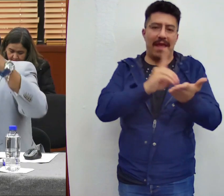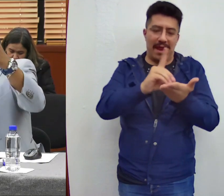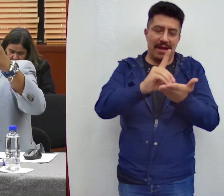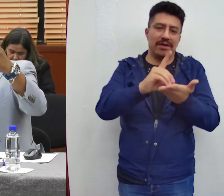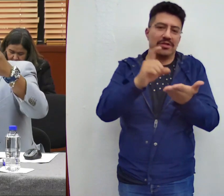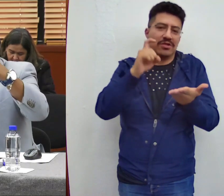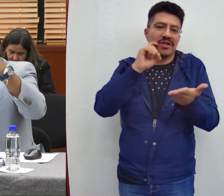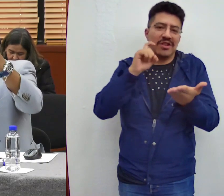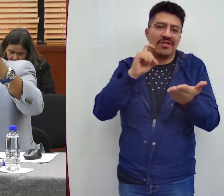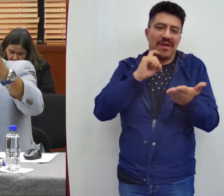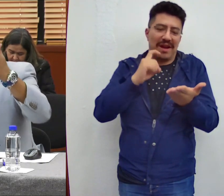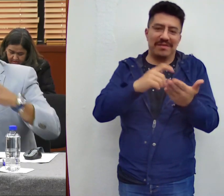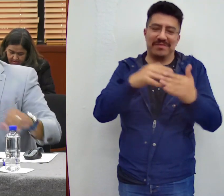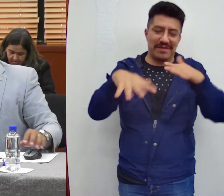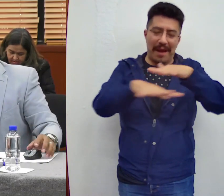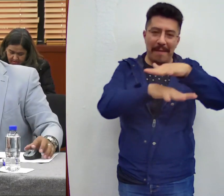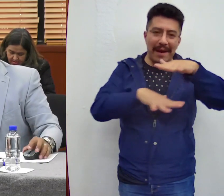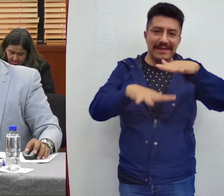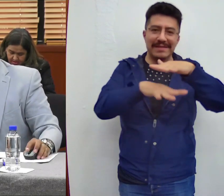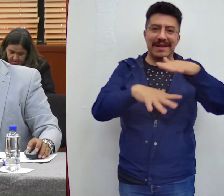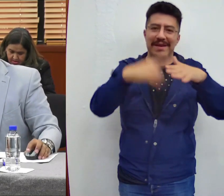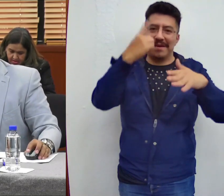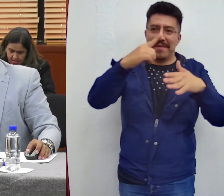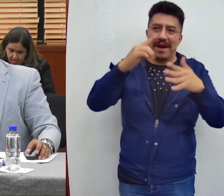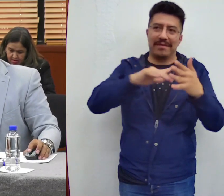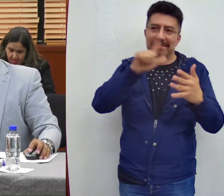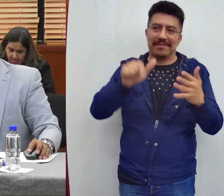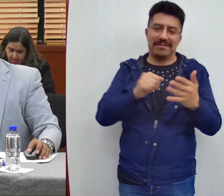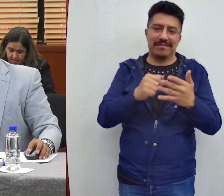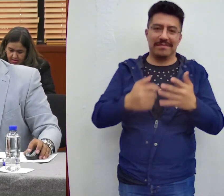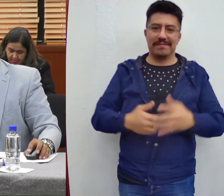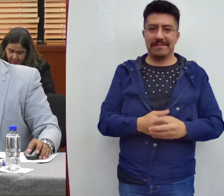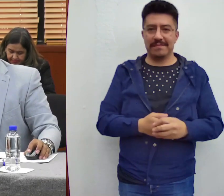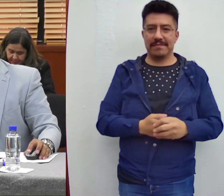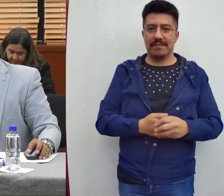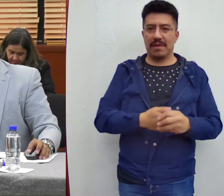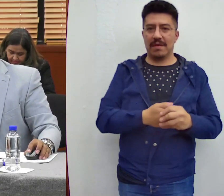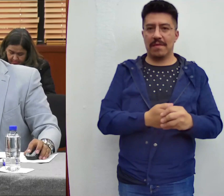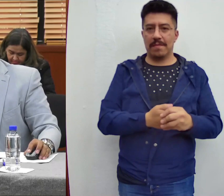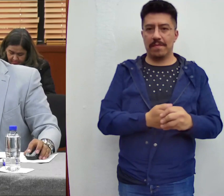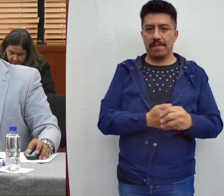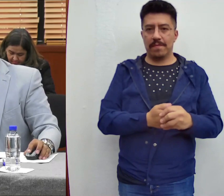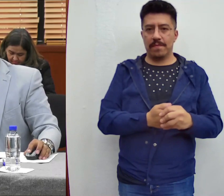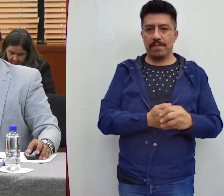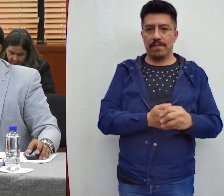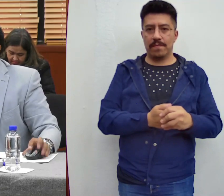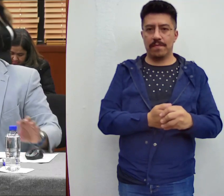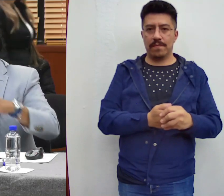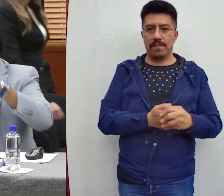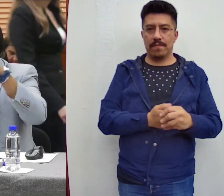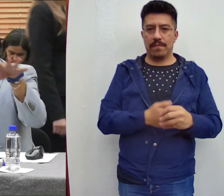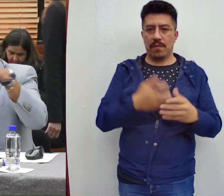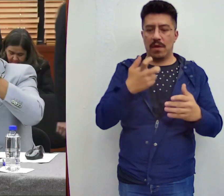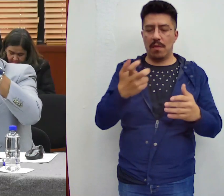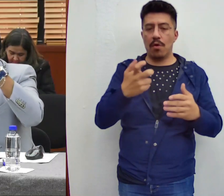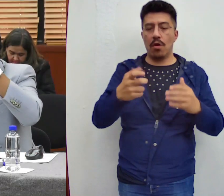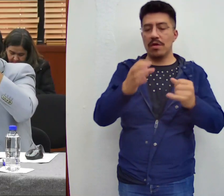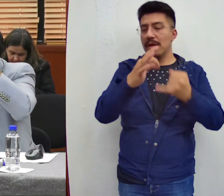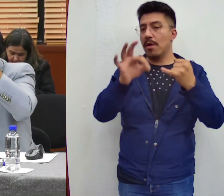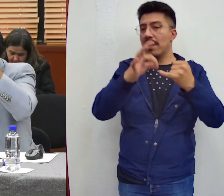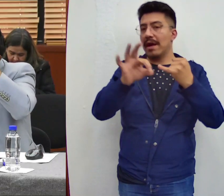pues no podemos alcanzar lo más si no tenemos lo menos. Y por último, el tema de las inquietudes